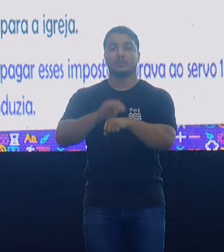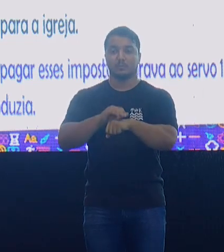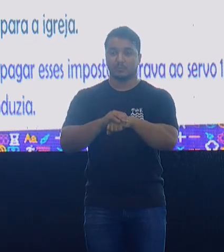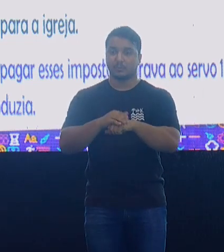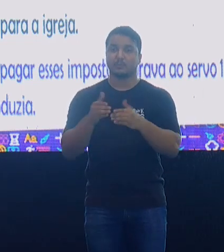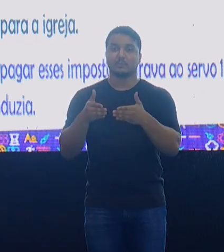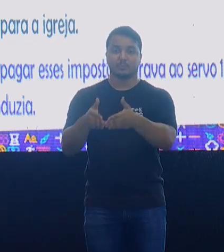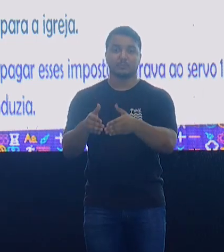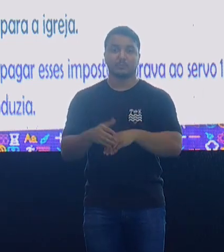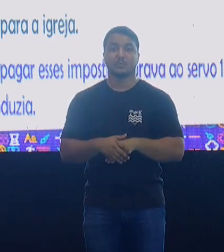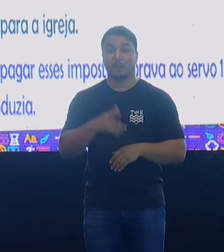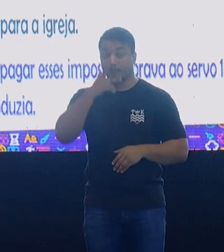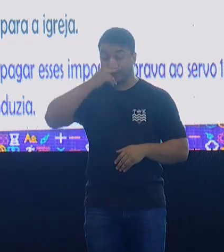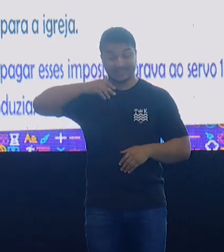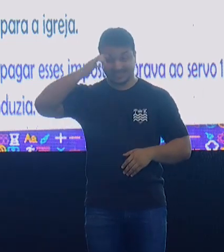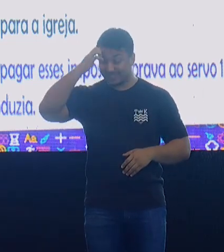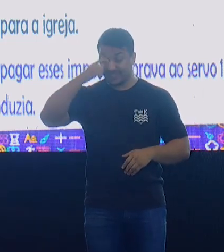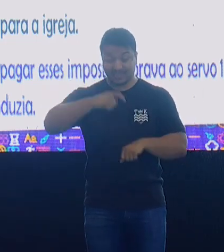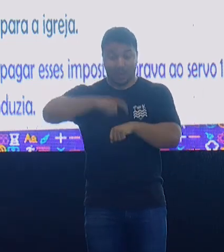com a sua mulher